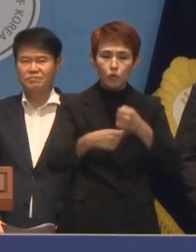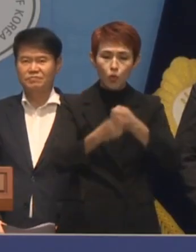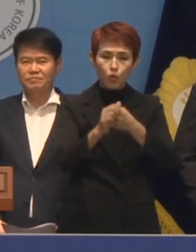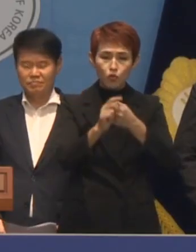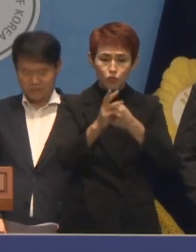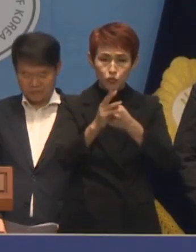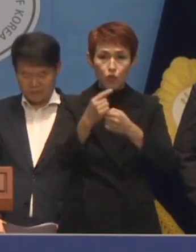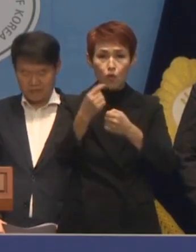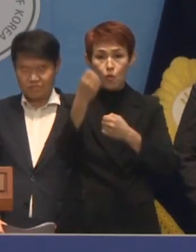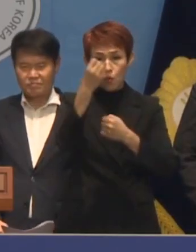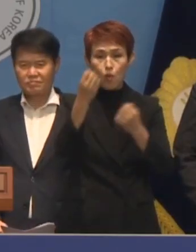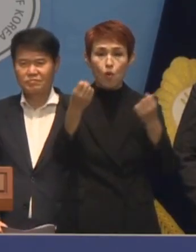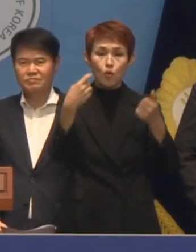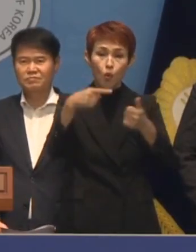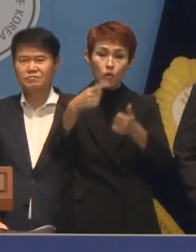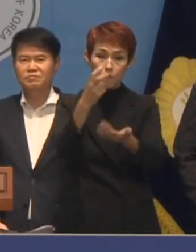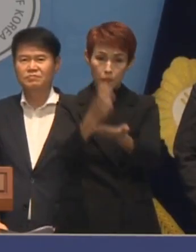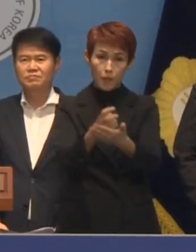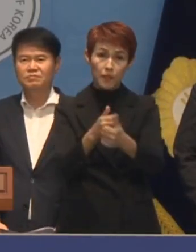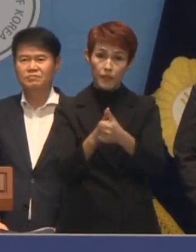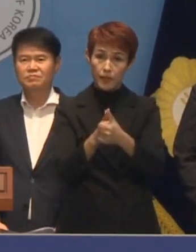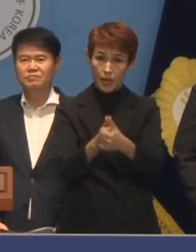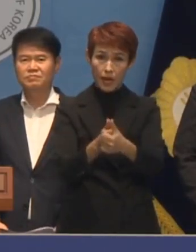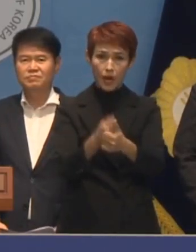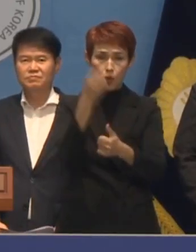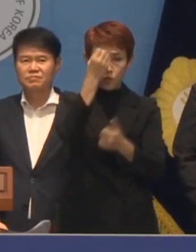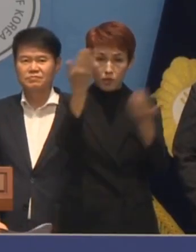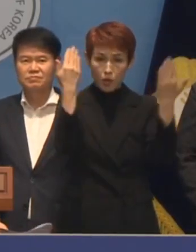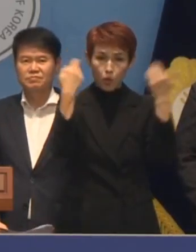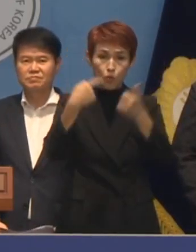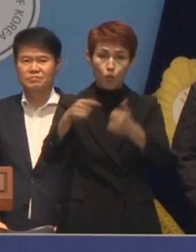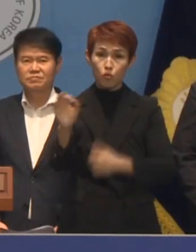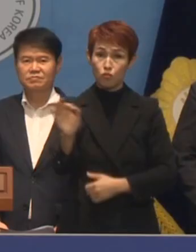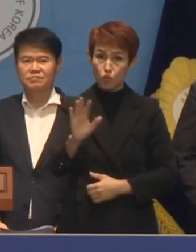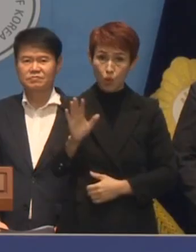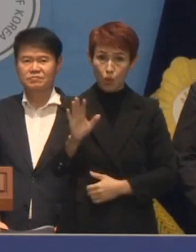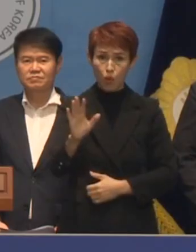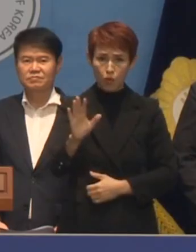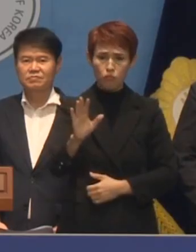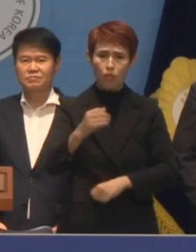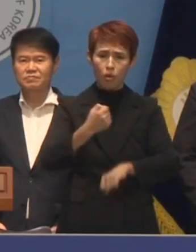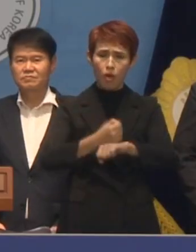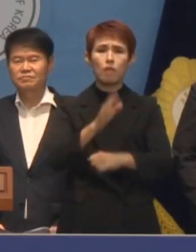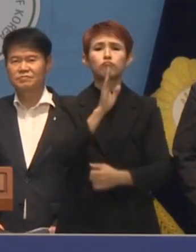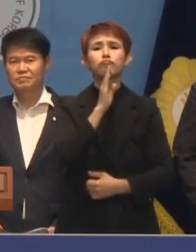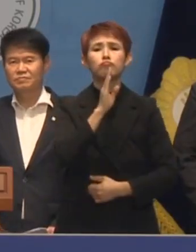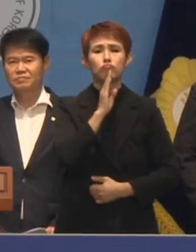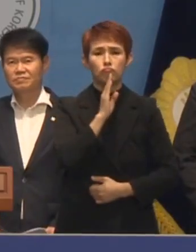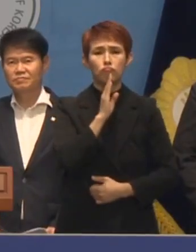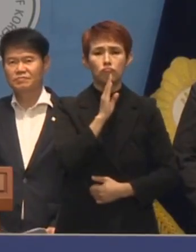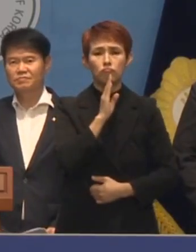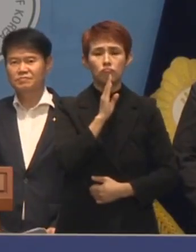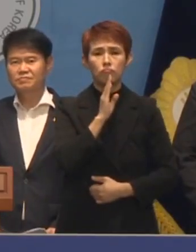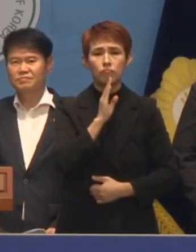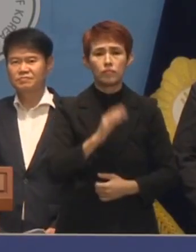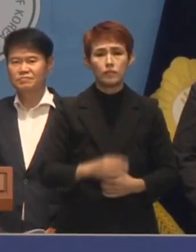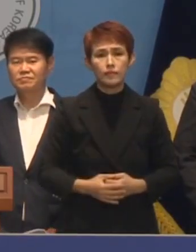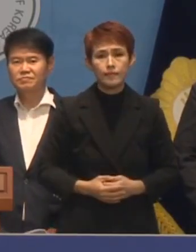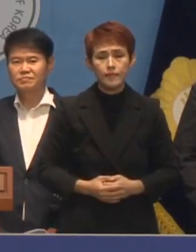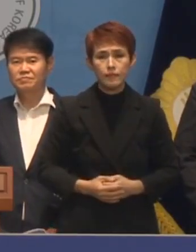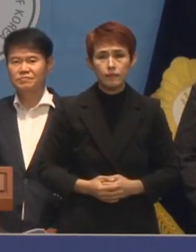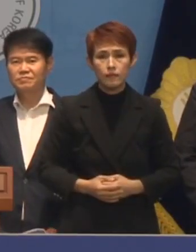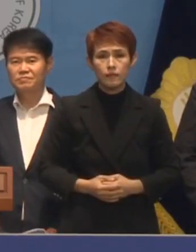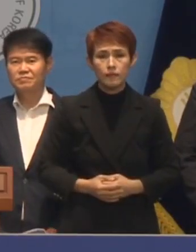초중등 교육법에 따라 고교 무상교육은 무조건 실시되어야 한다는 것입니다.